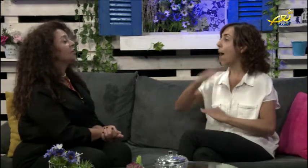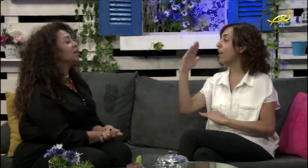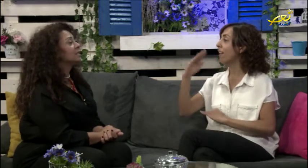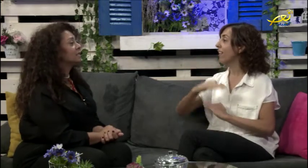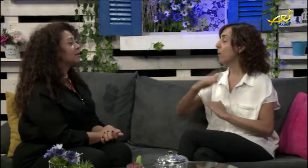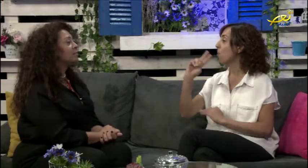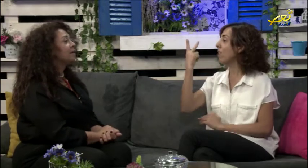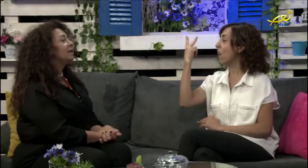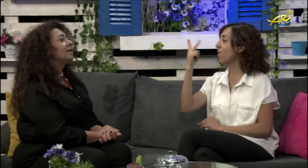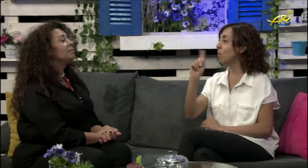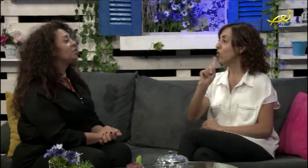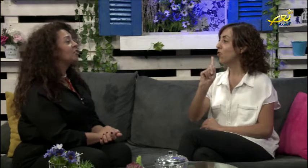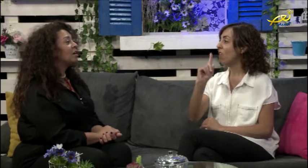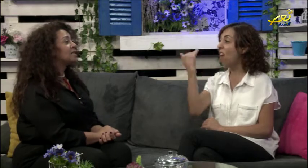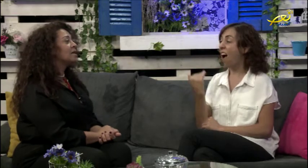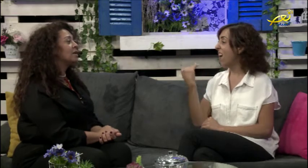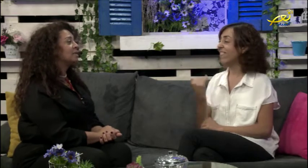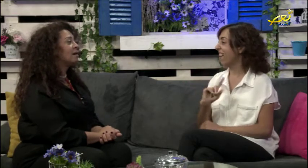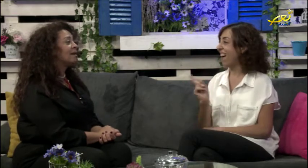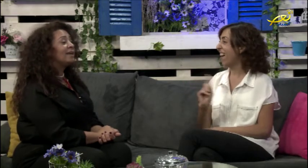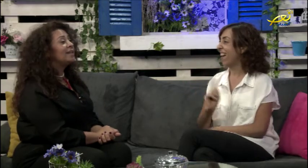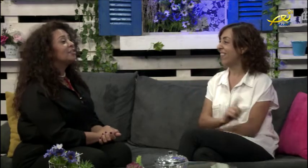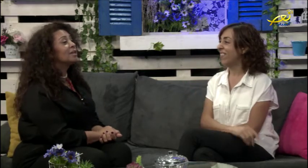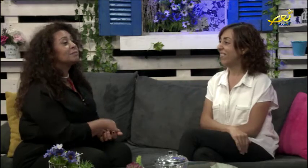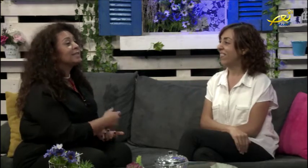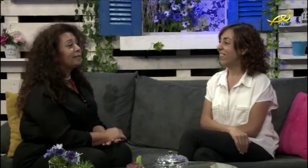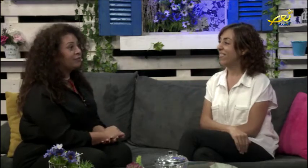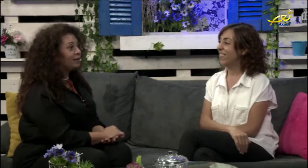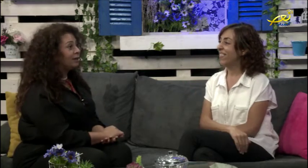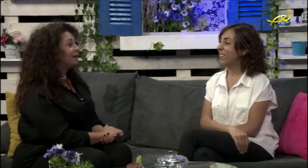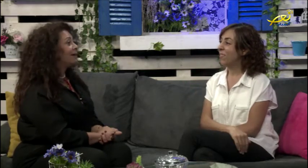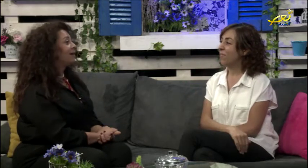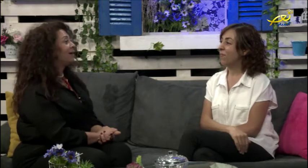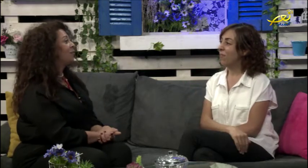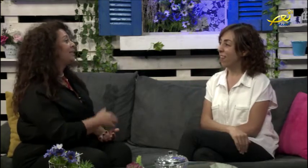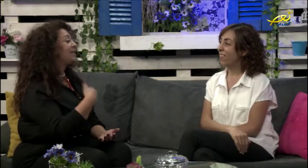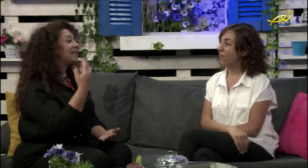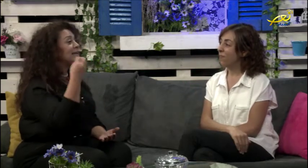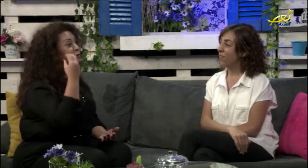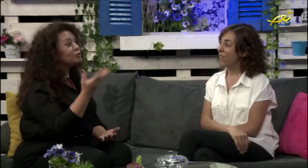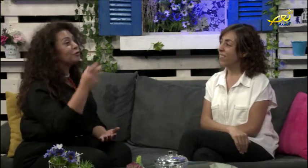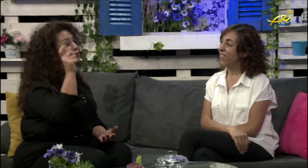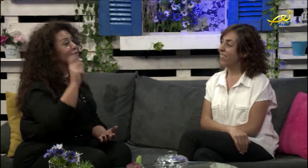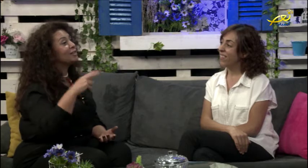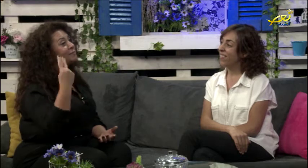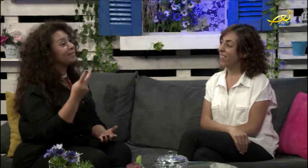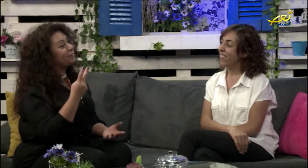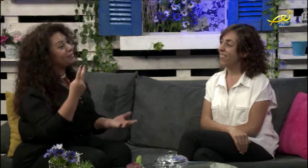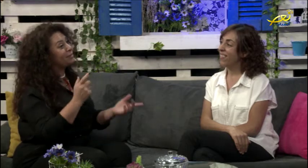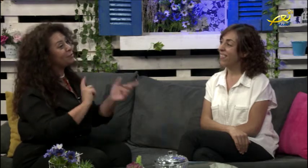الأشخاص الصم هي مش أشخاص ناقصة، هي أشخاص مختلفة. وقت اللي نحن منشوفهم أنه أشخاص مختلفة